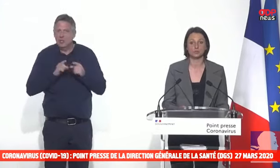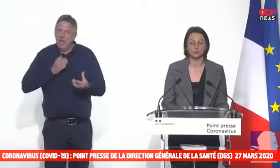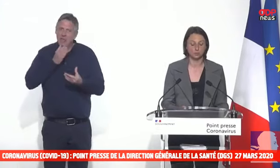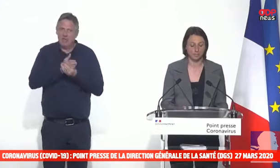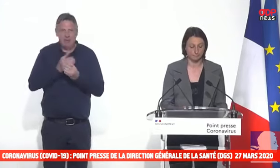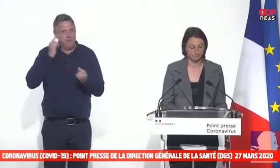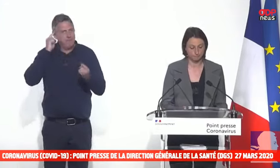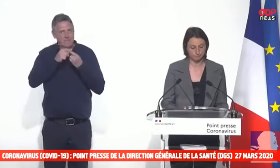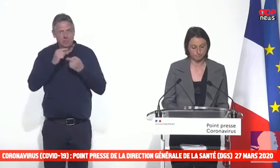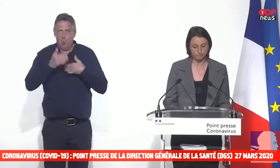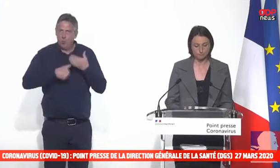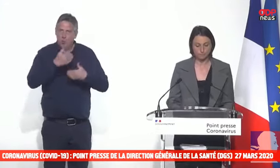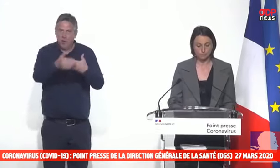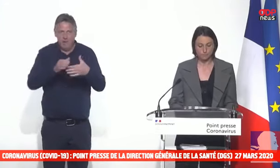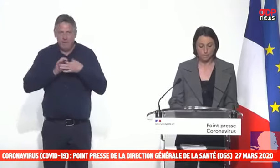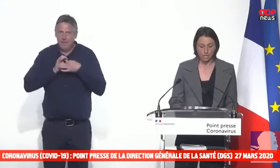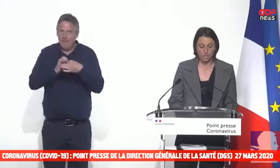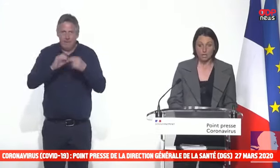mission dans la durée.